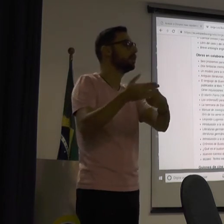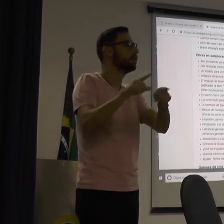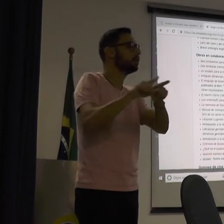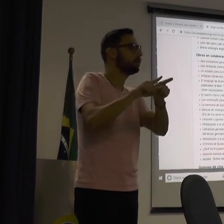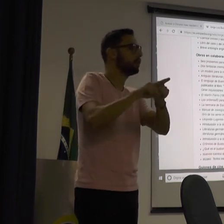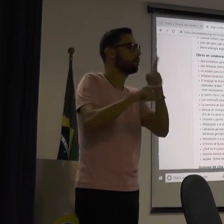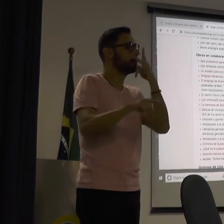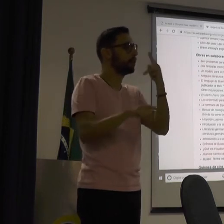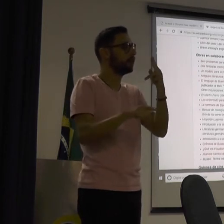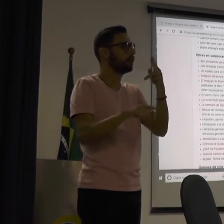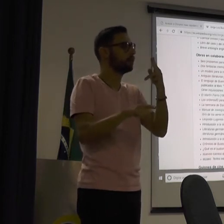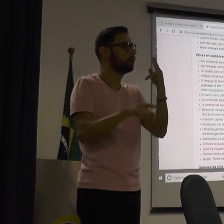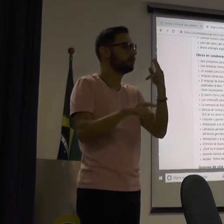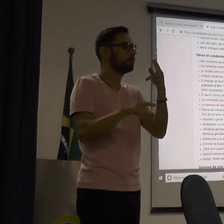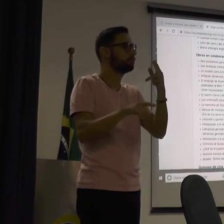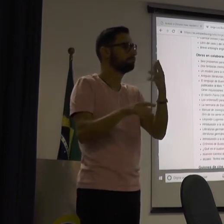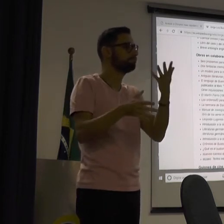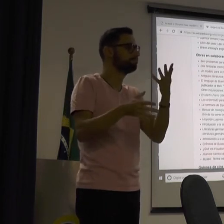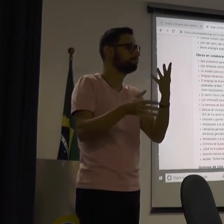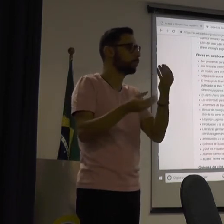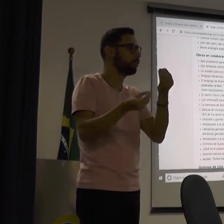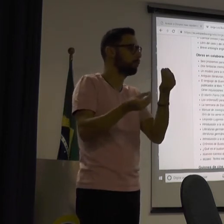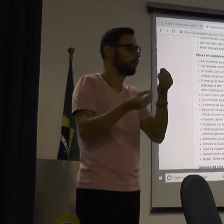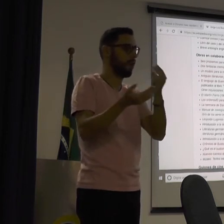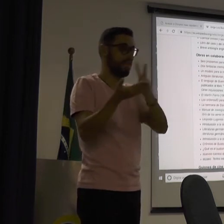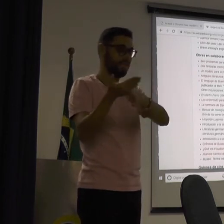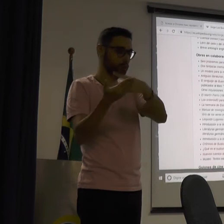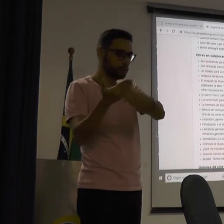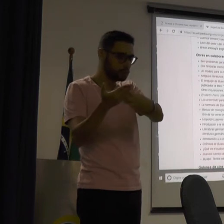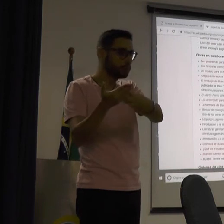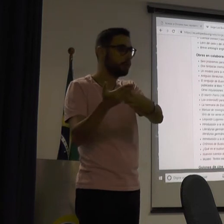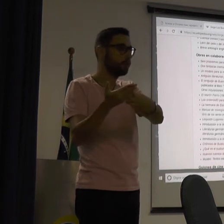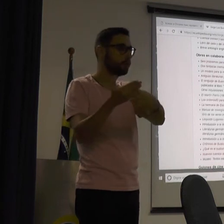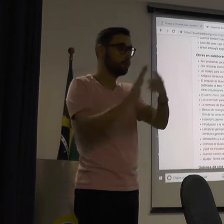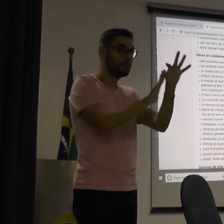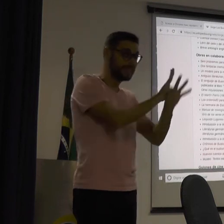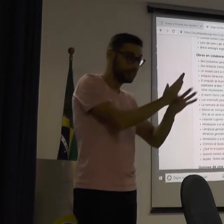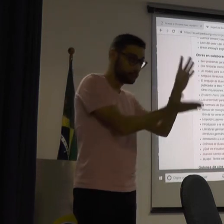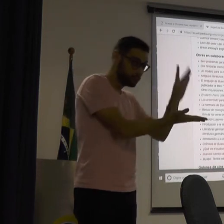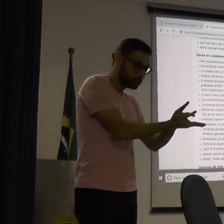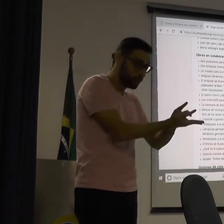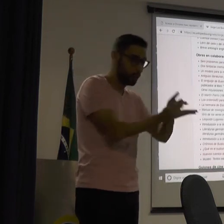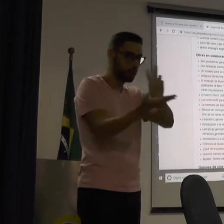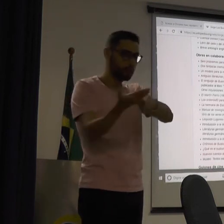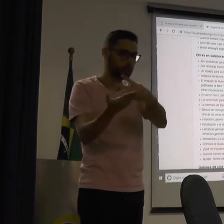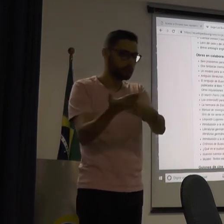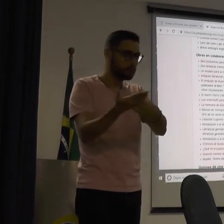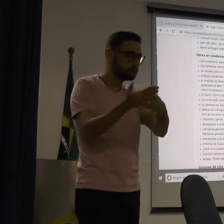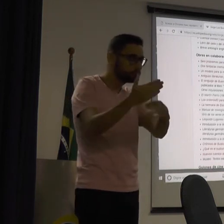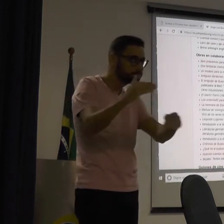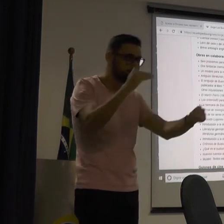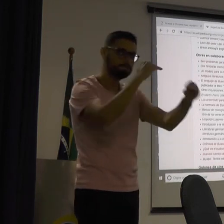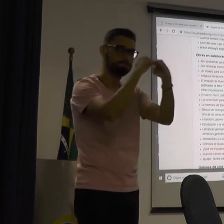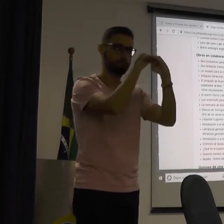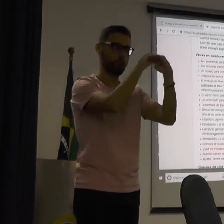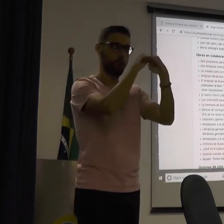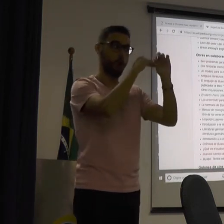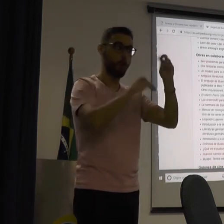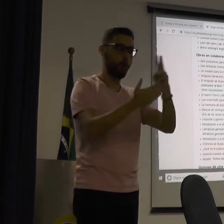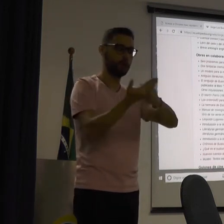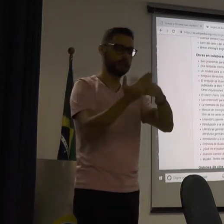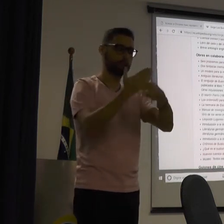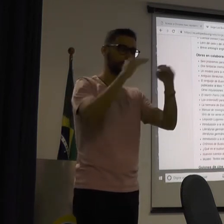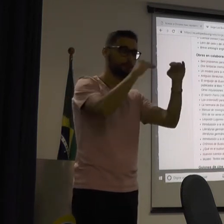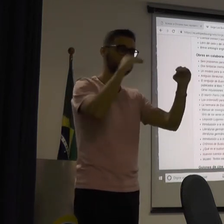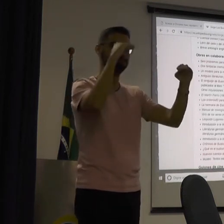um patamar superior ao texto dito original, né?